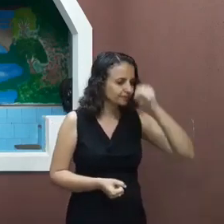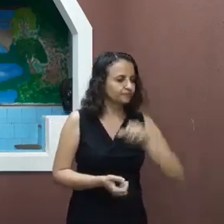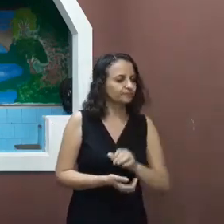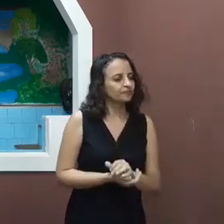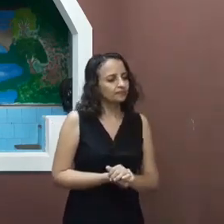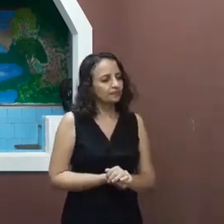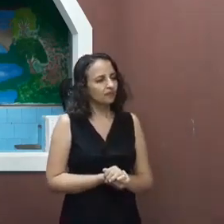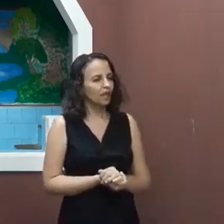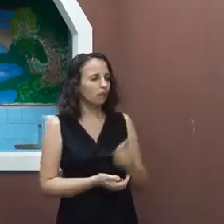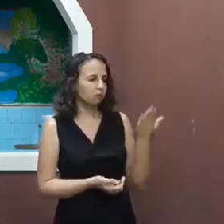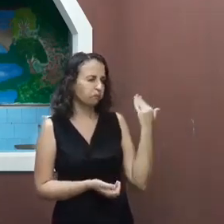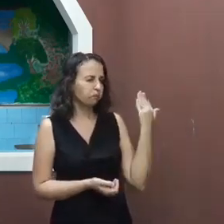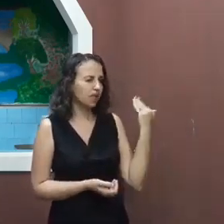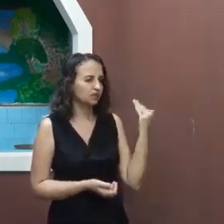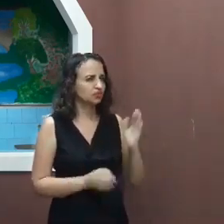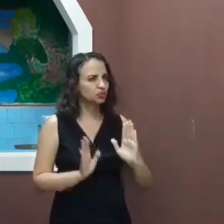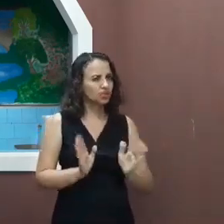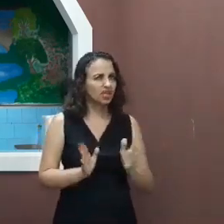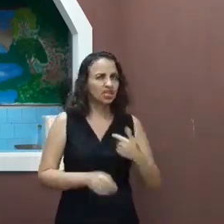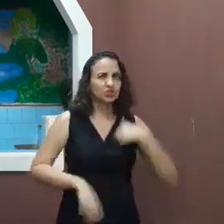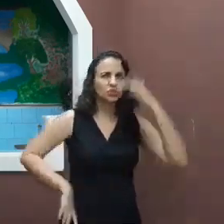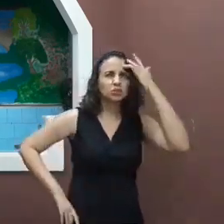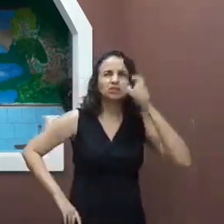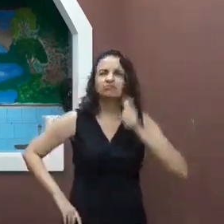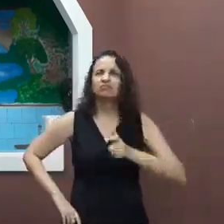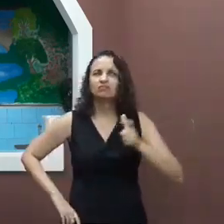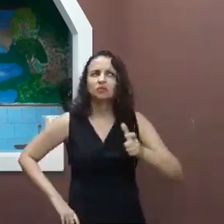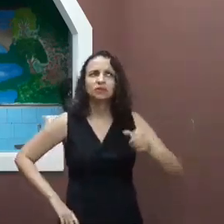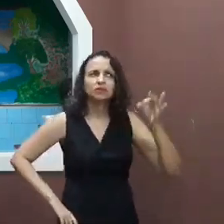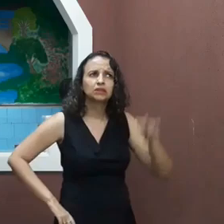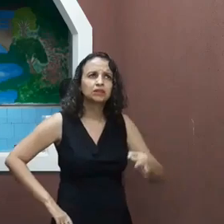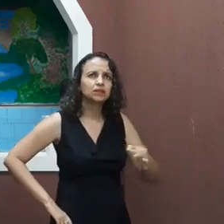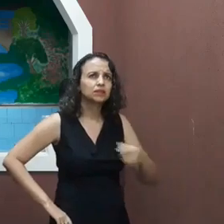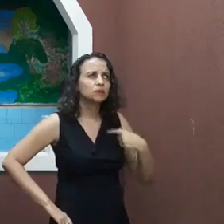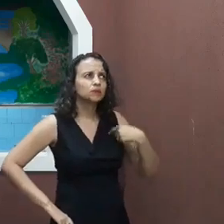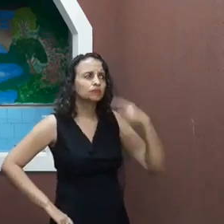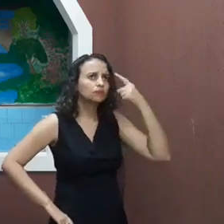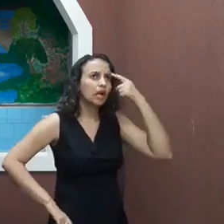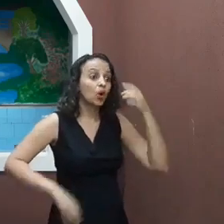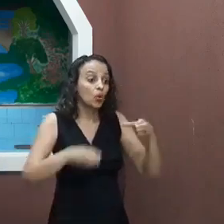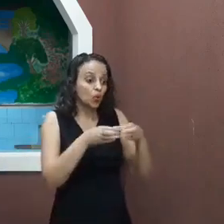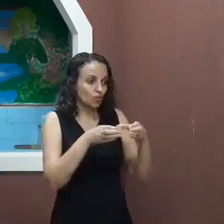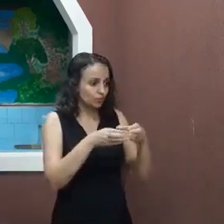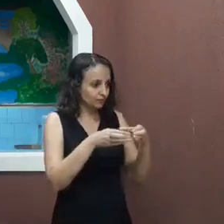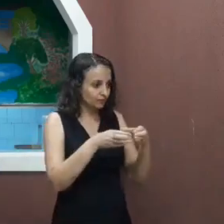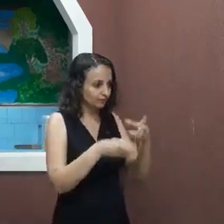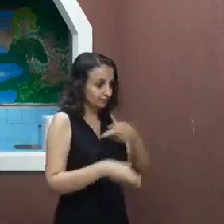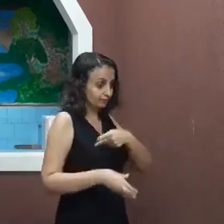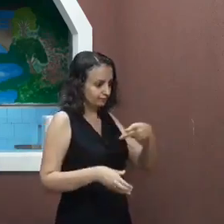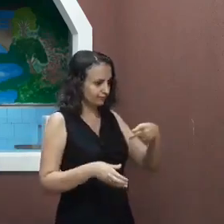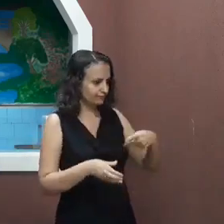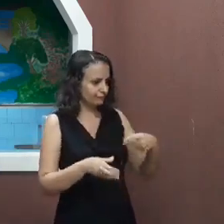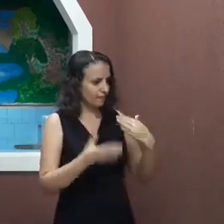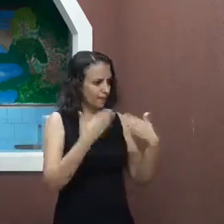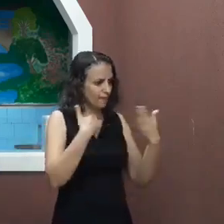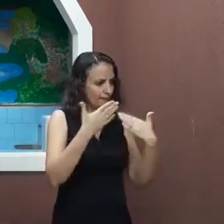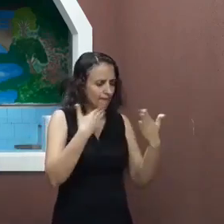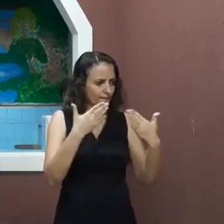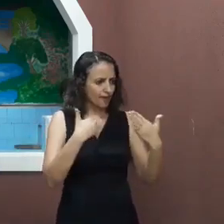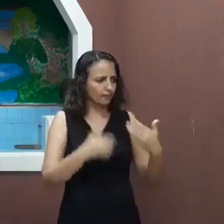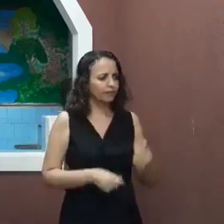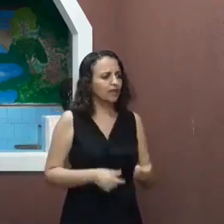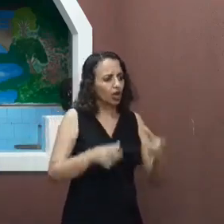esses dias. Onde eu estava, não sei onde estava, mas eu vi um grupo de pastores, que na Coreia tinha